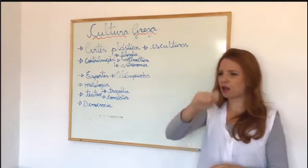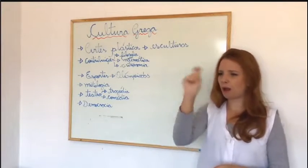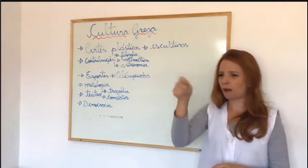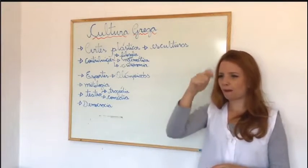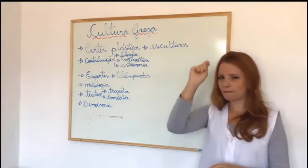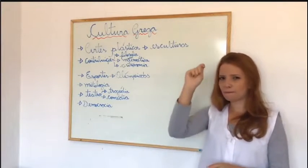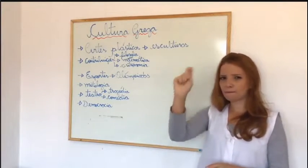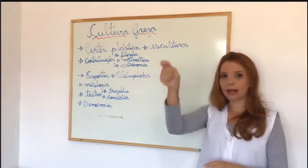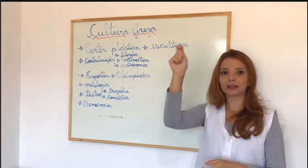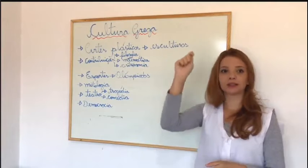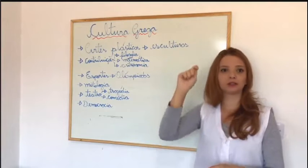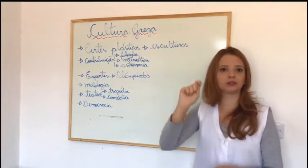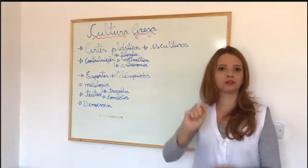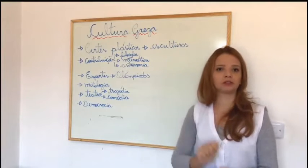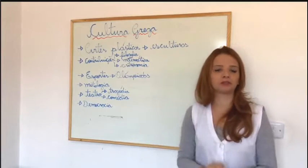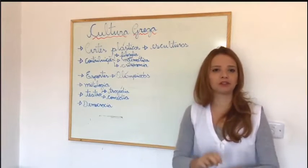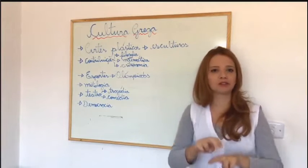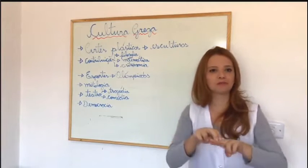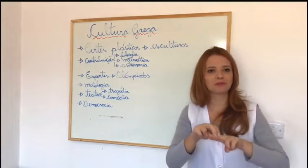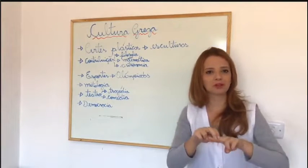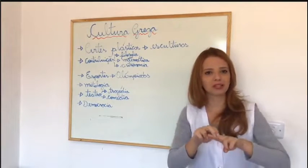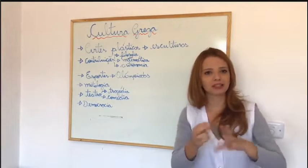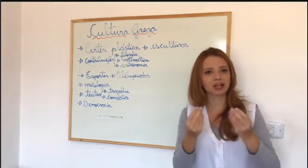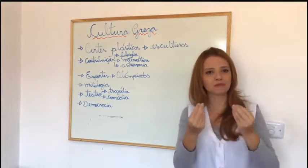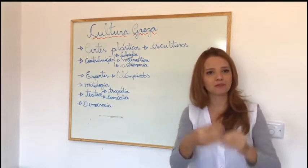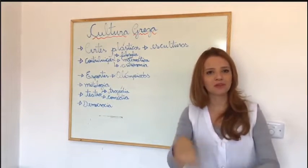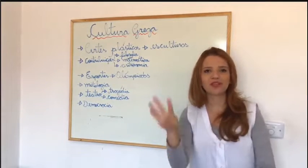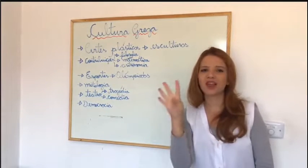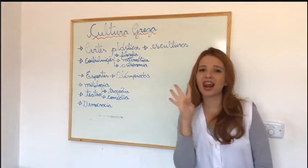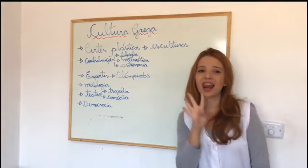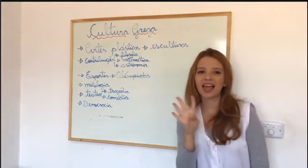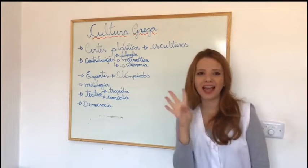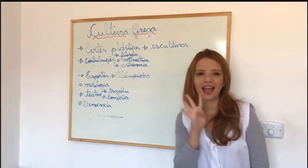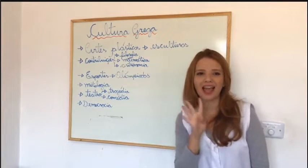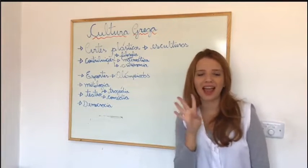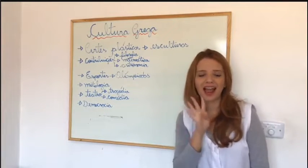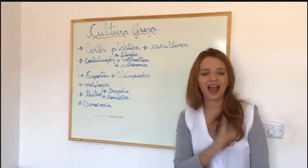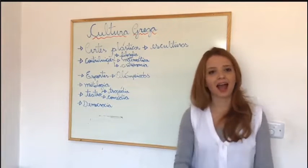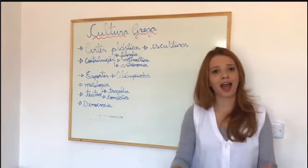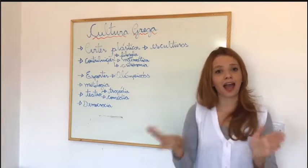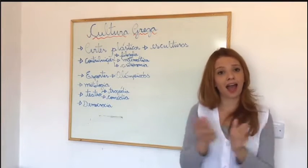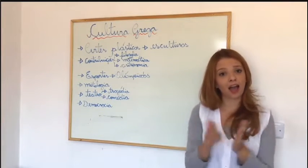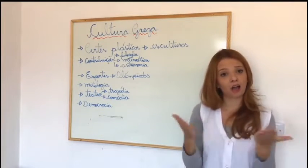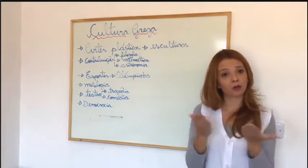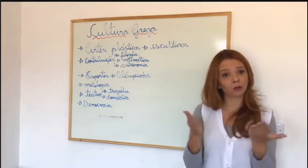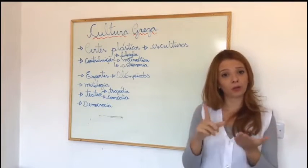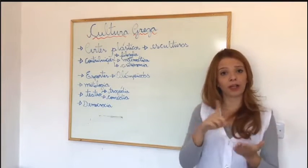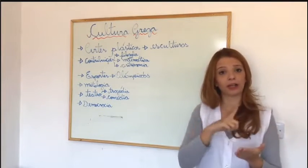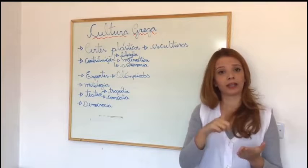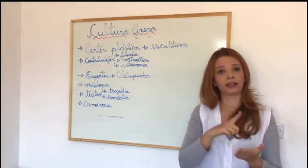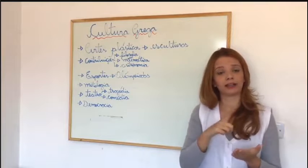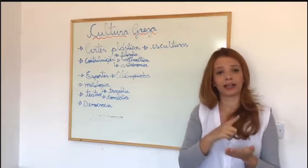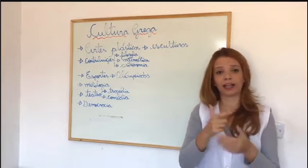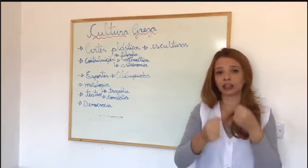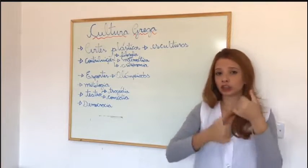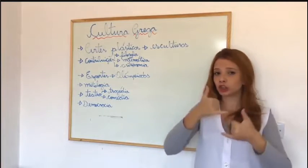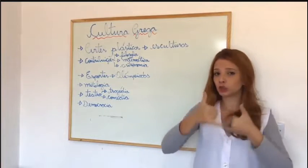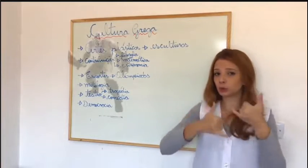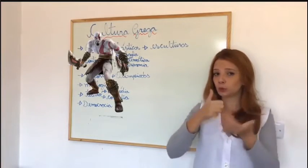e criaturas fantásticas. Por isso, elas são muito legais, essas histórias. E até hoje, nós